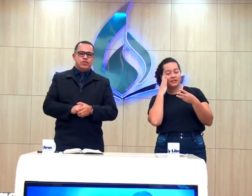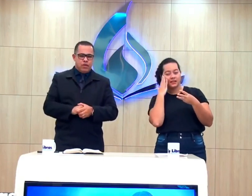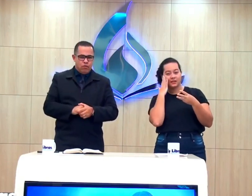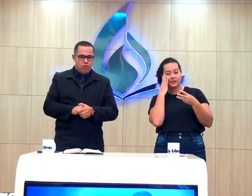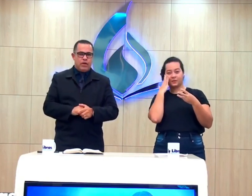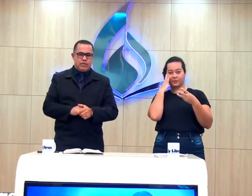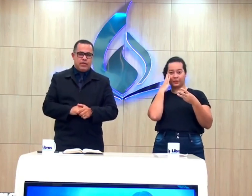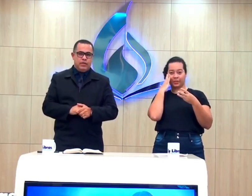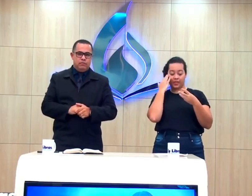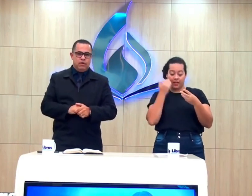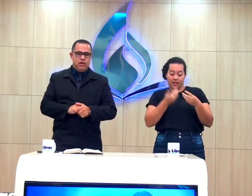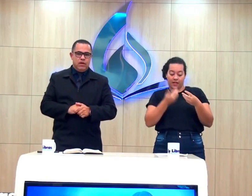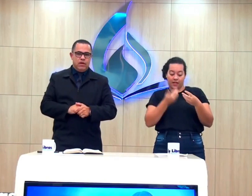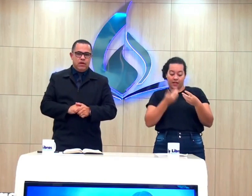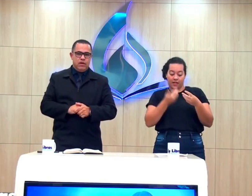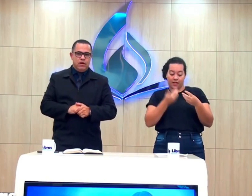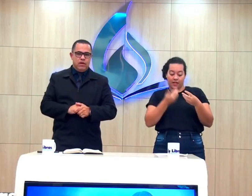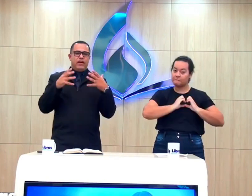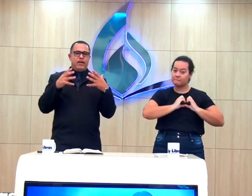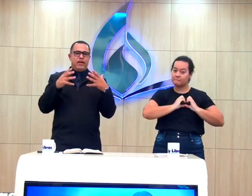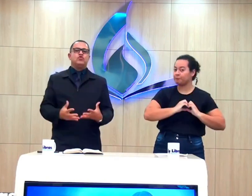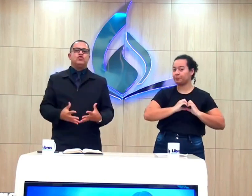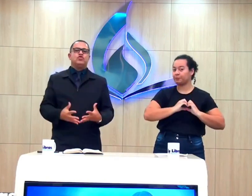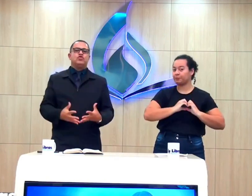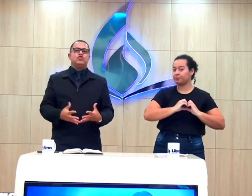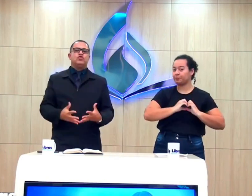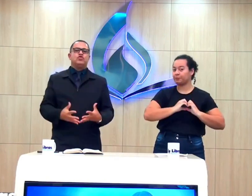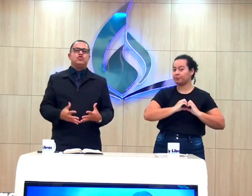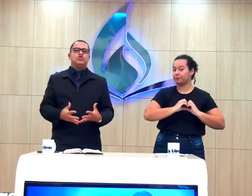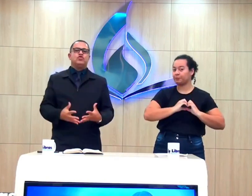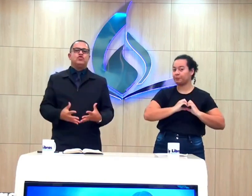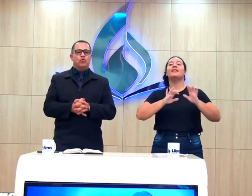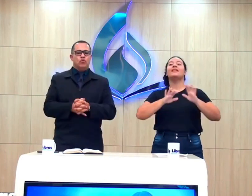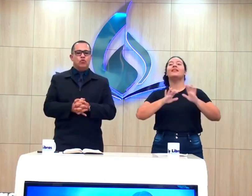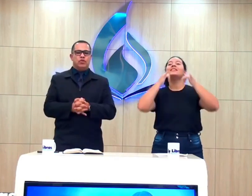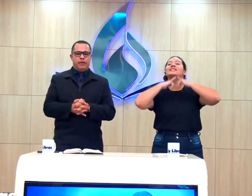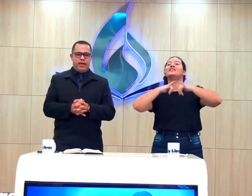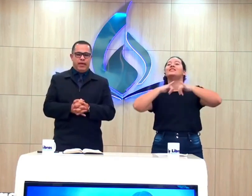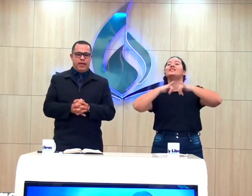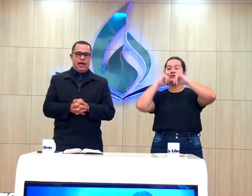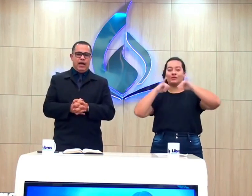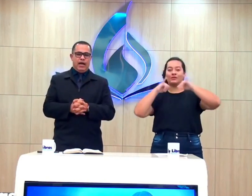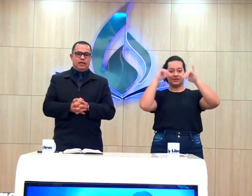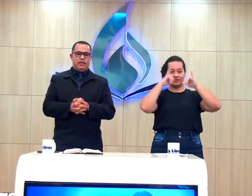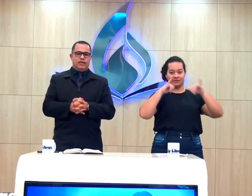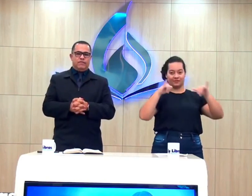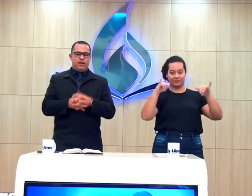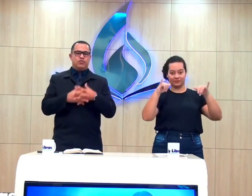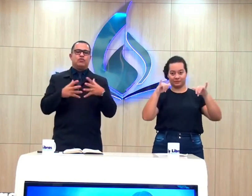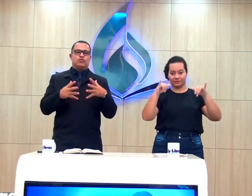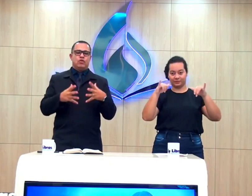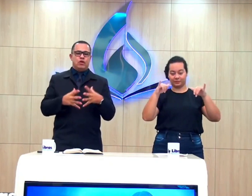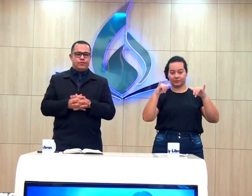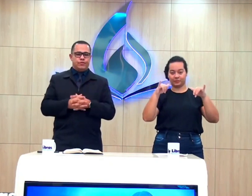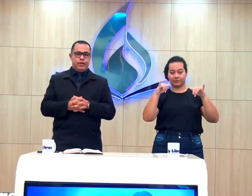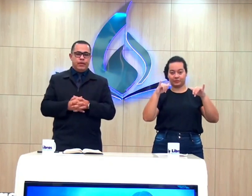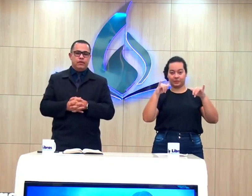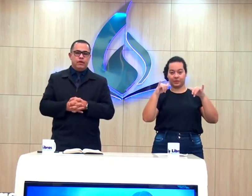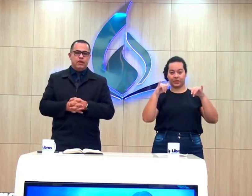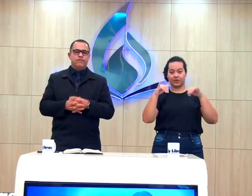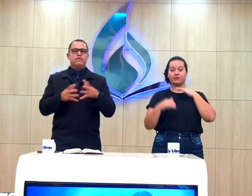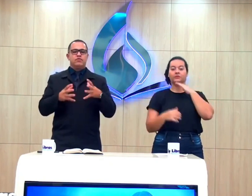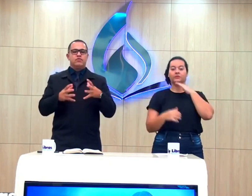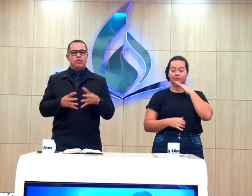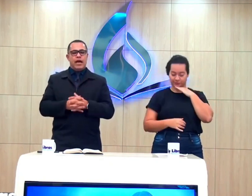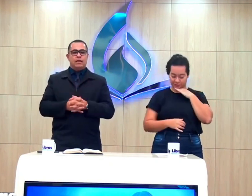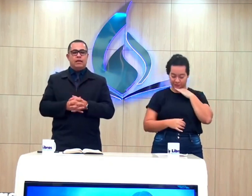no seu coração, e que ela venha frutificar e multiplicar. Feche os seus olhos comigo